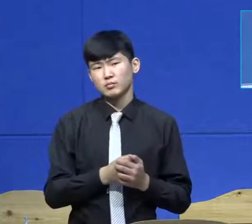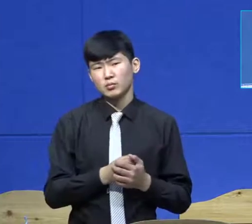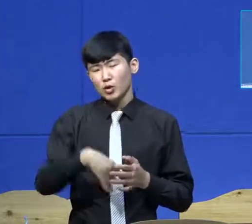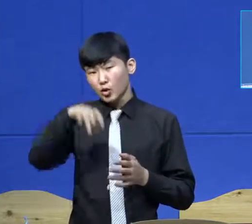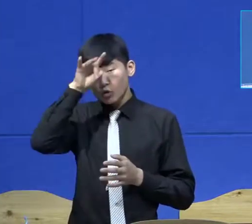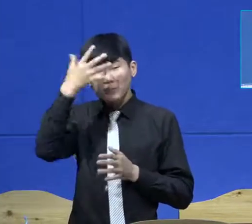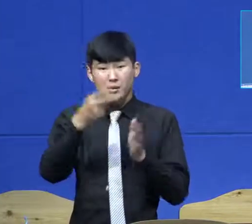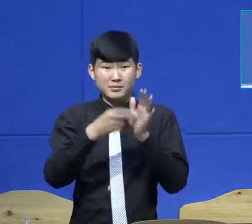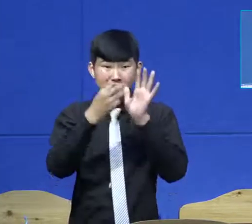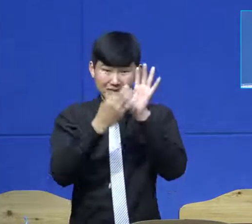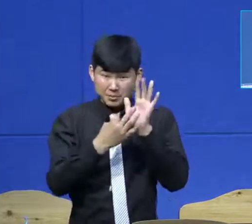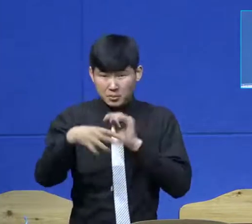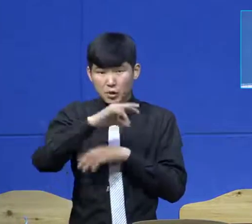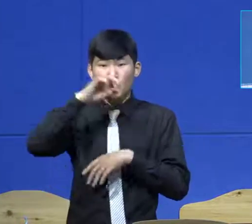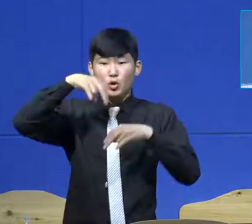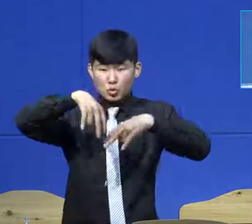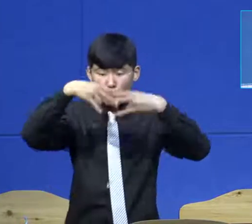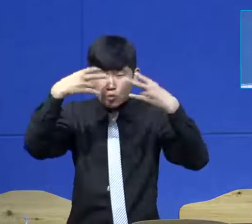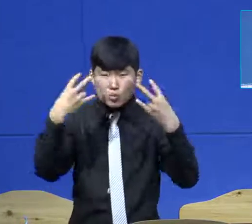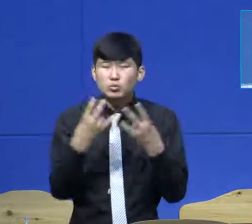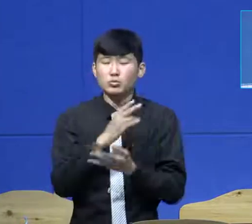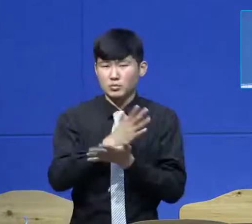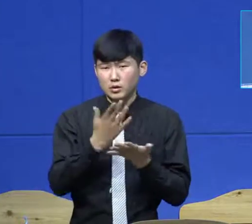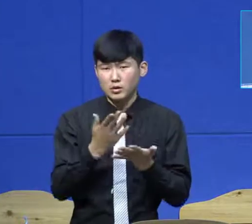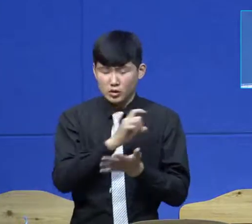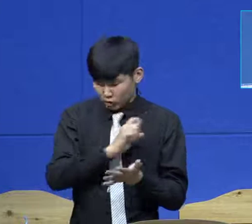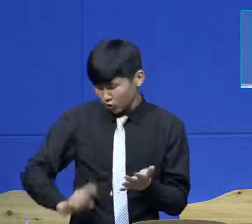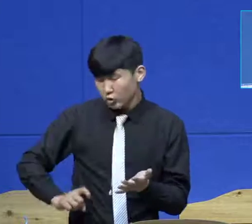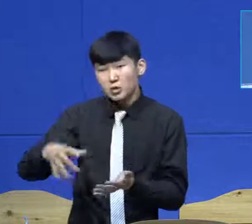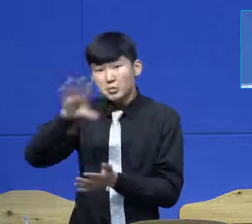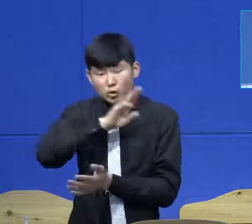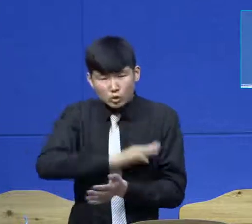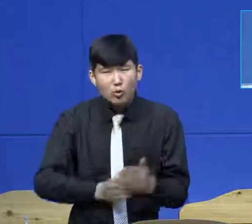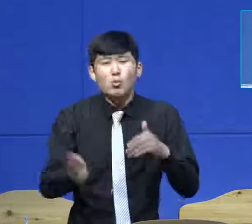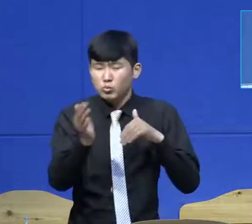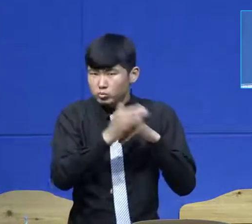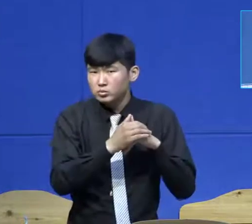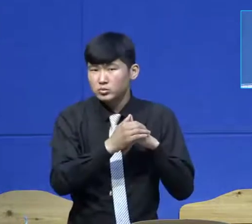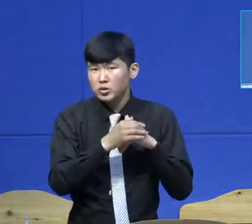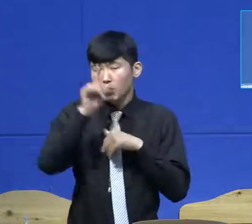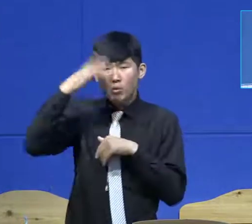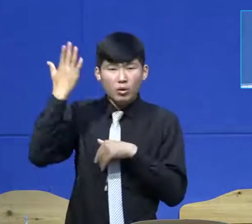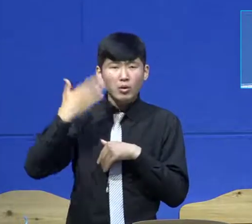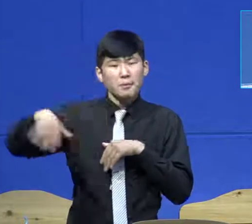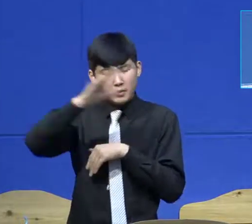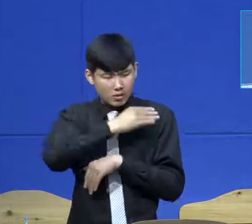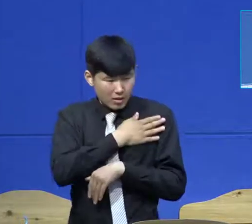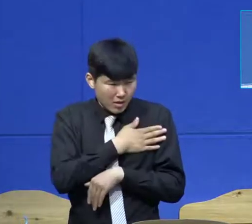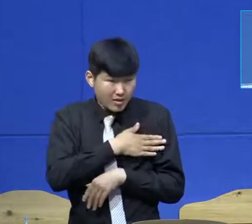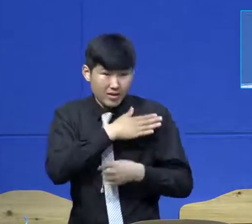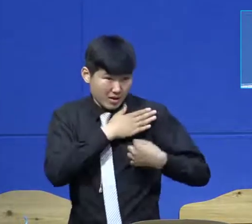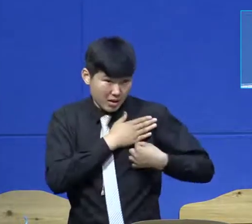Ром 5:8 дээр бидний нүгэлтнүүд байх юм. Христ бидний төлөө өгсөн. Бурхан биднийг хайраа